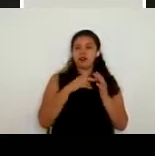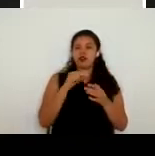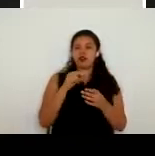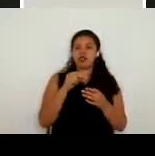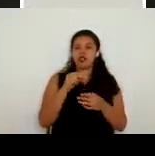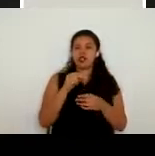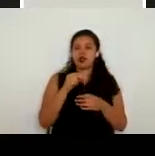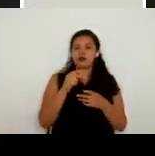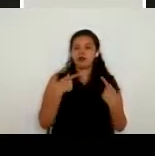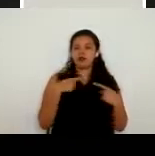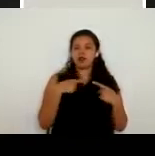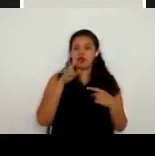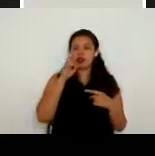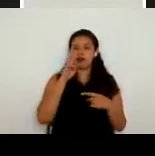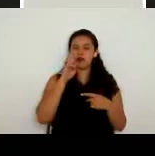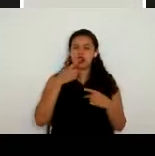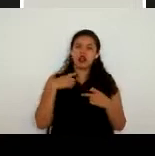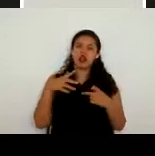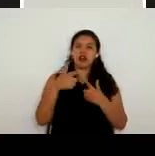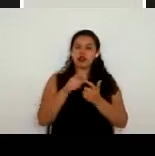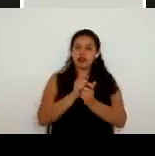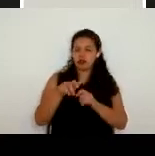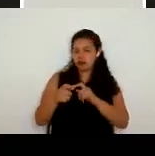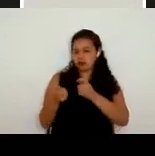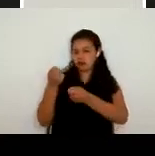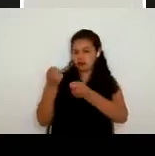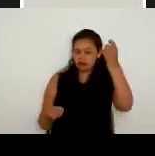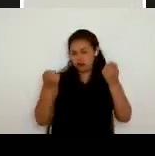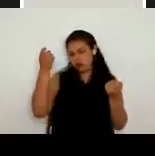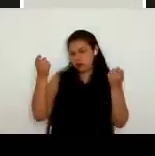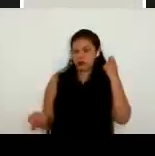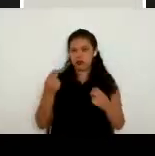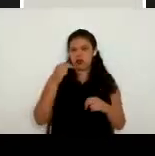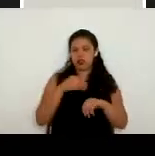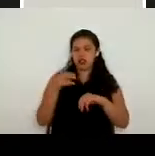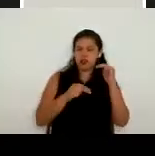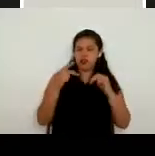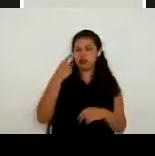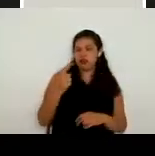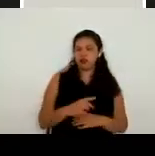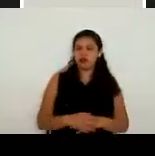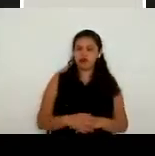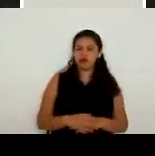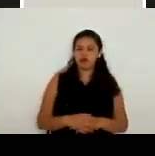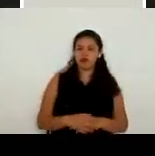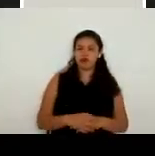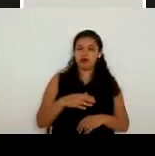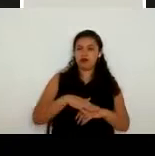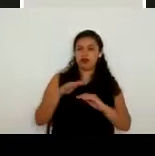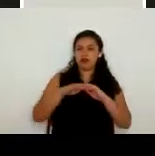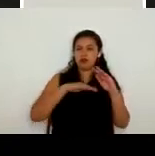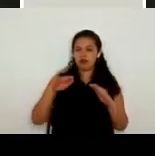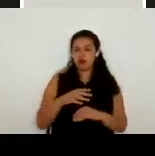pues la mayor parte de la población el nivel uno era el nivel más bajo nivel